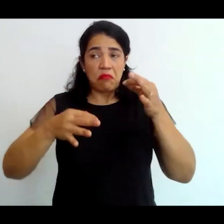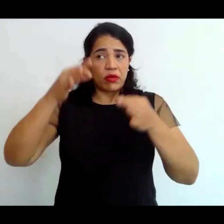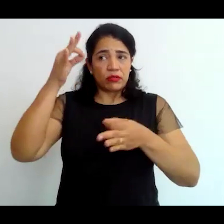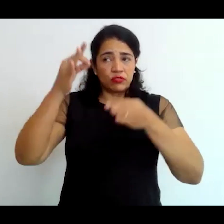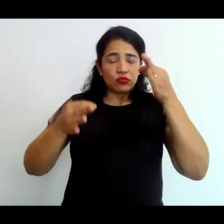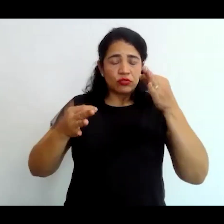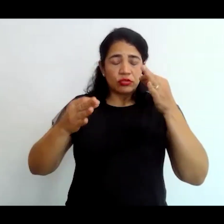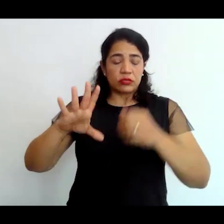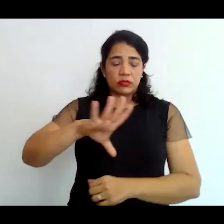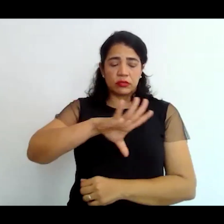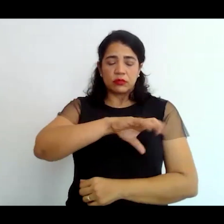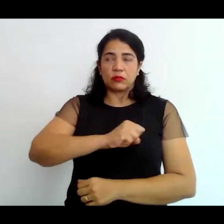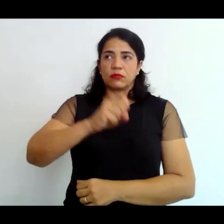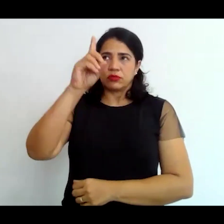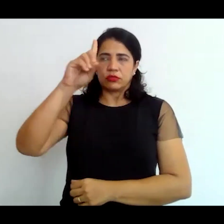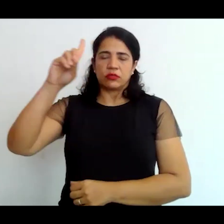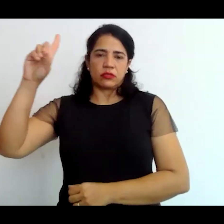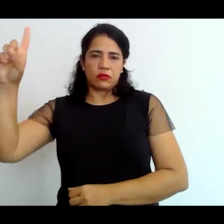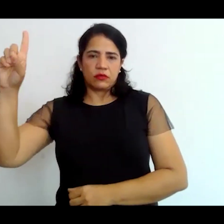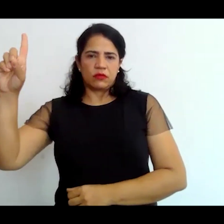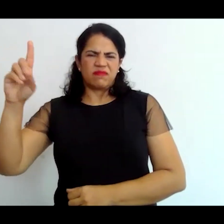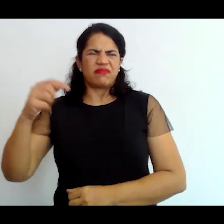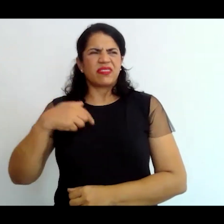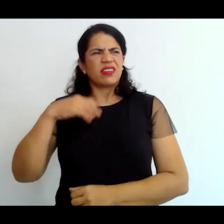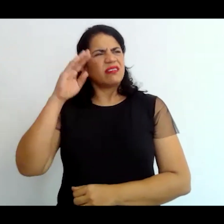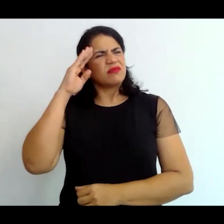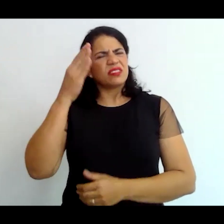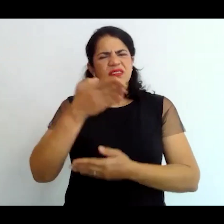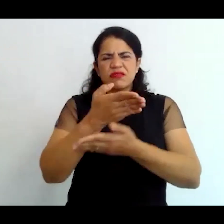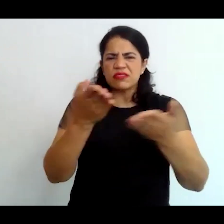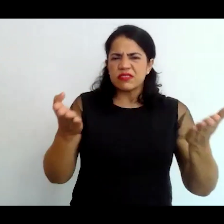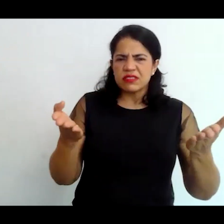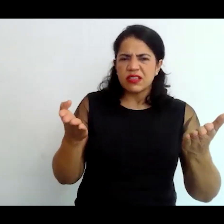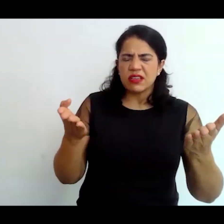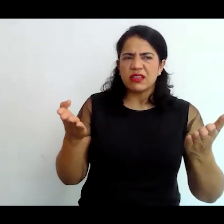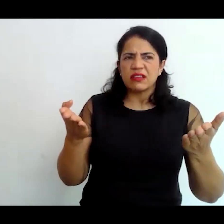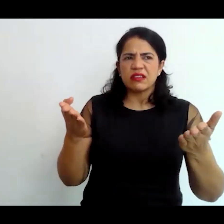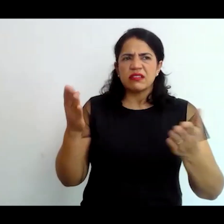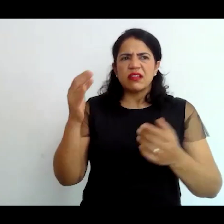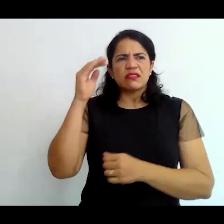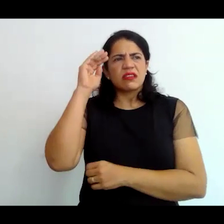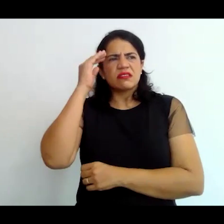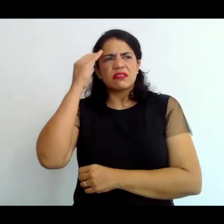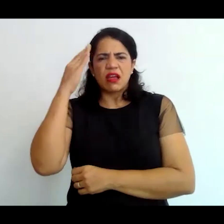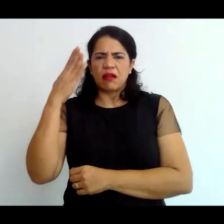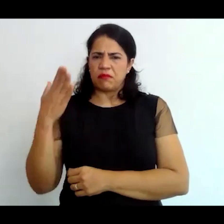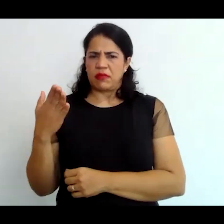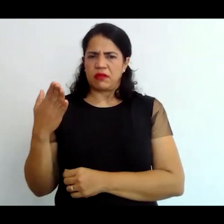são um pouco mais assim, né, estão na idade de estudantes.